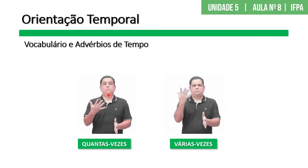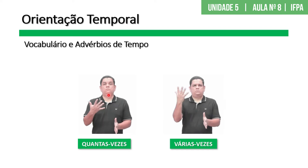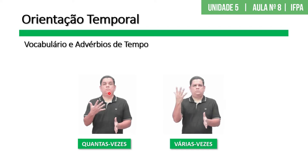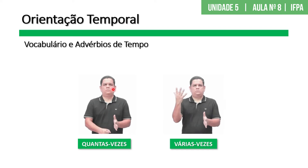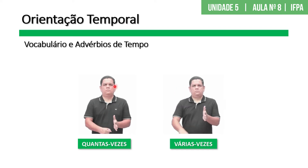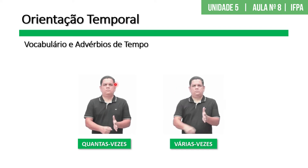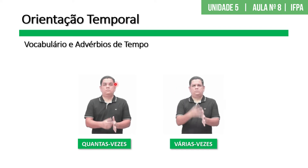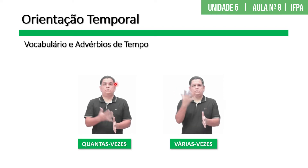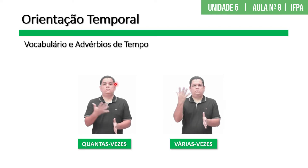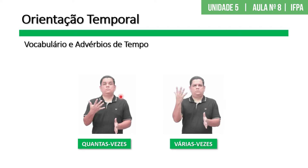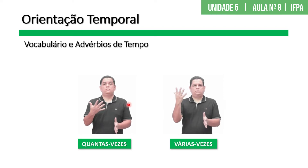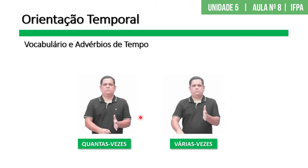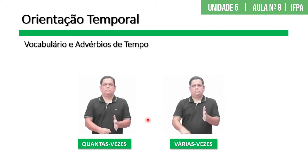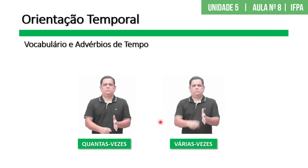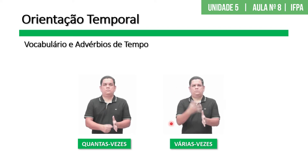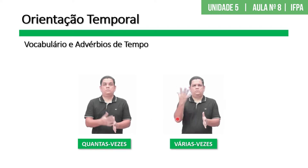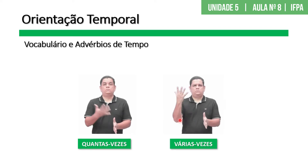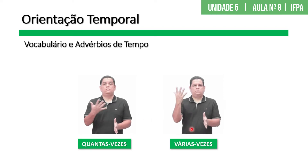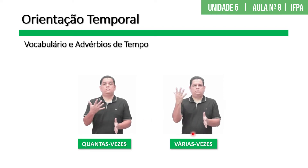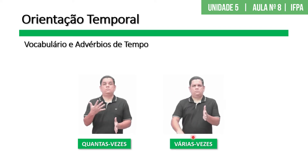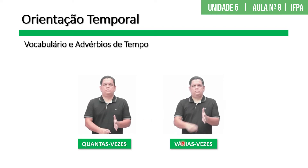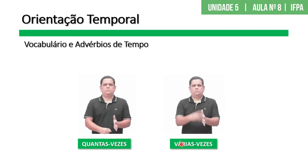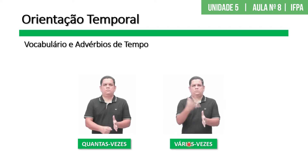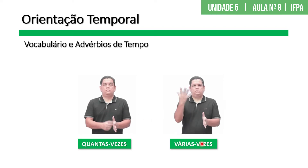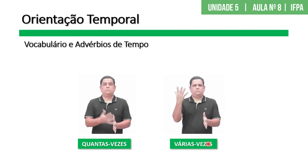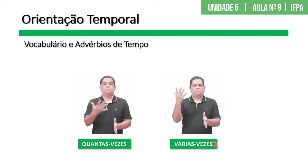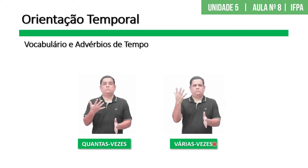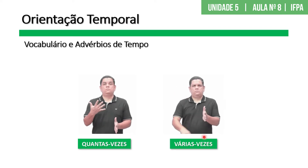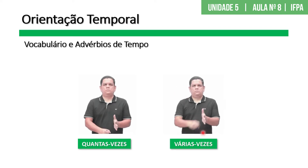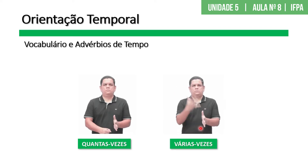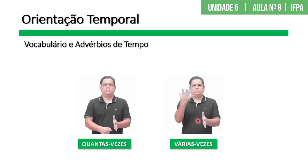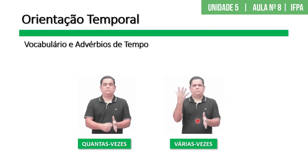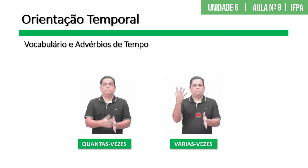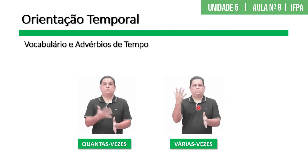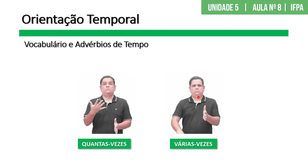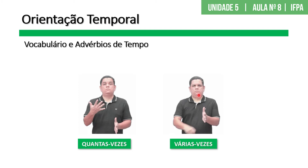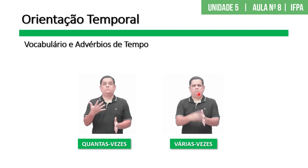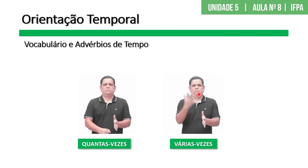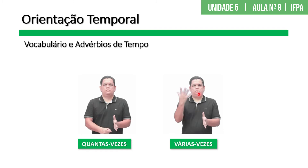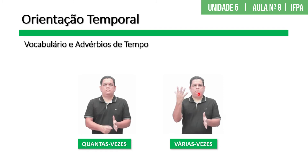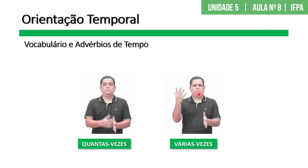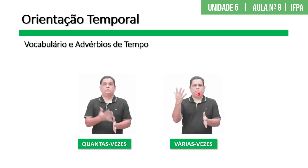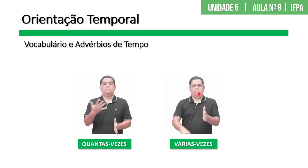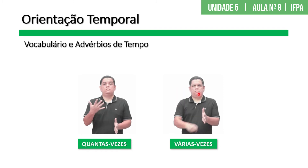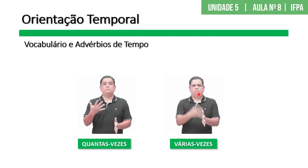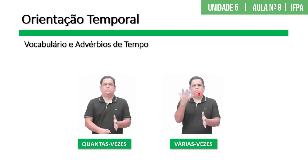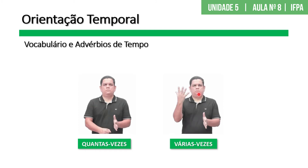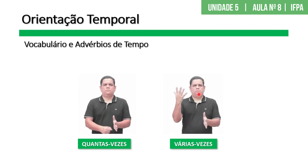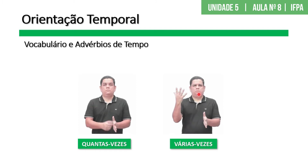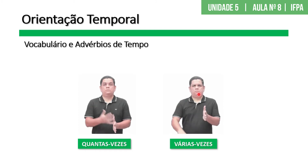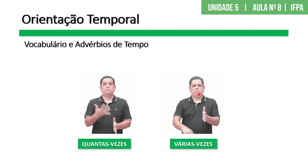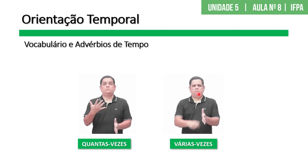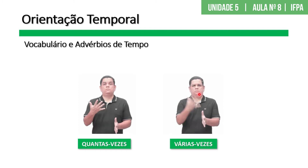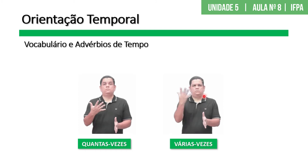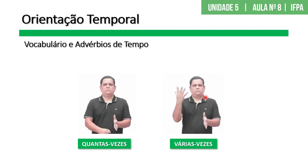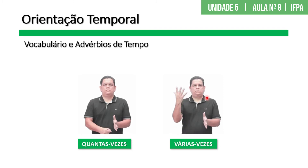E várias vezes, tá? Vejam que não tem expressão, tá? Eu posso ter aqui, nesse caso,